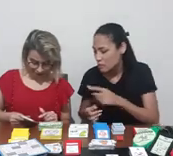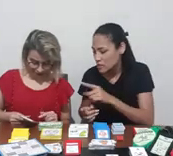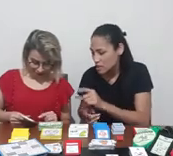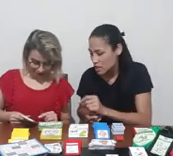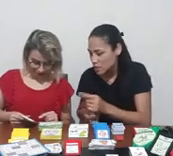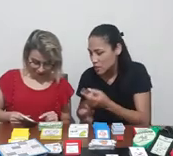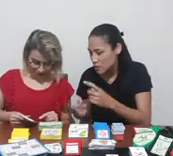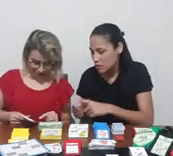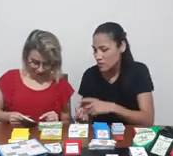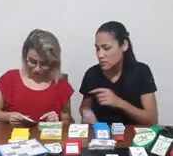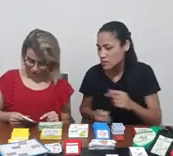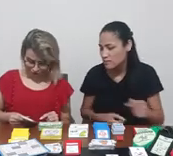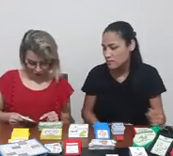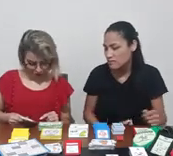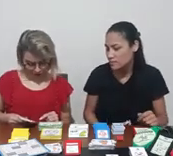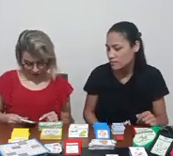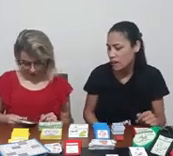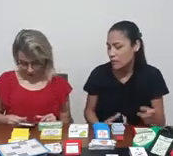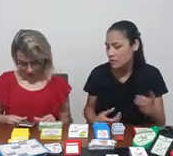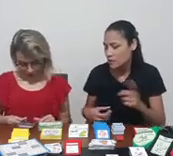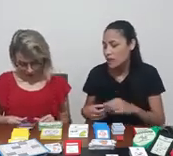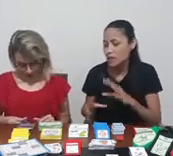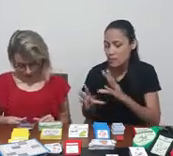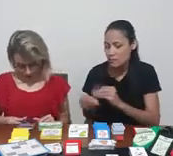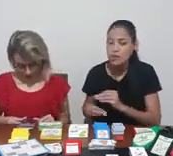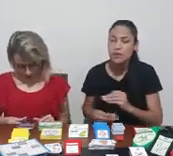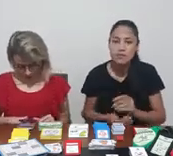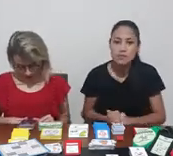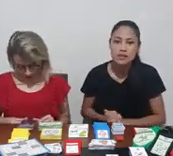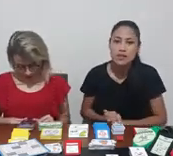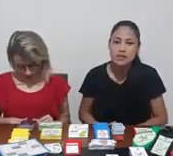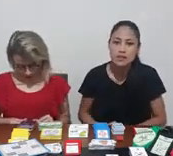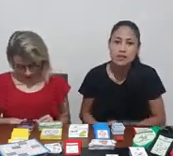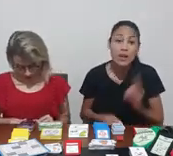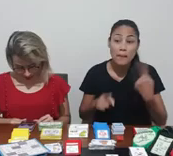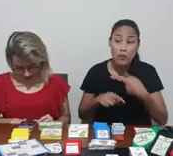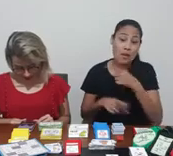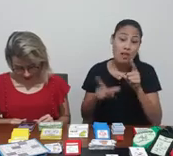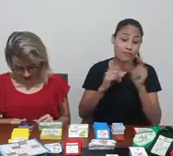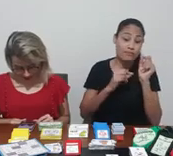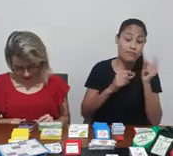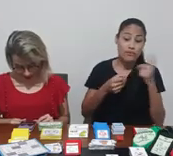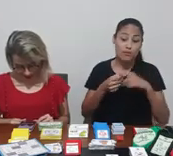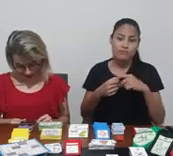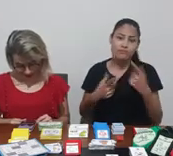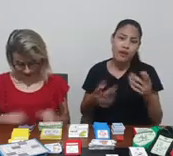Porque você saiu e entrou novamente. Aí apaga todas as mensagens.